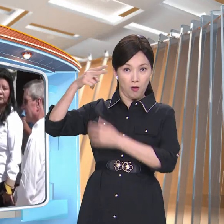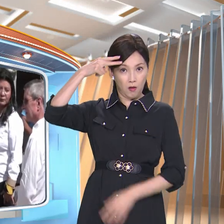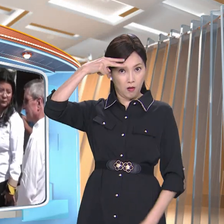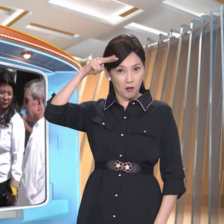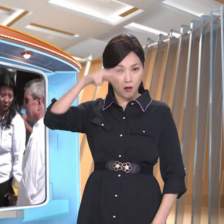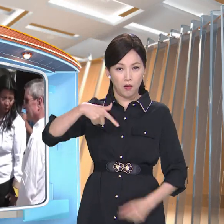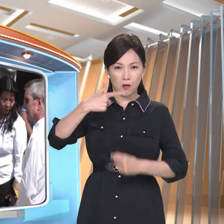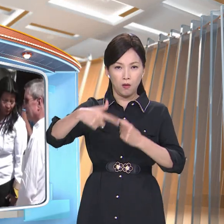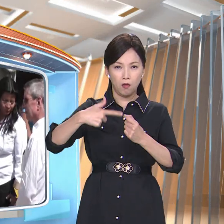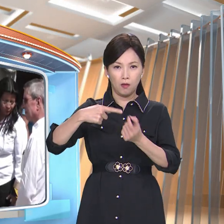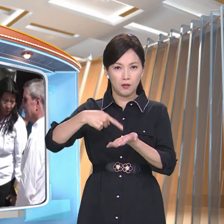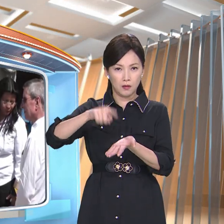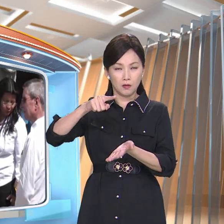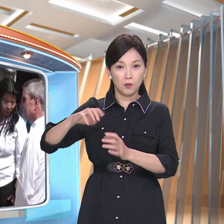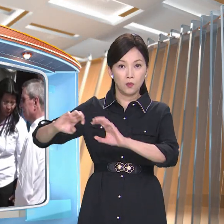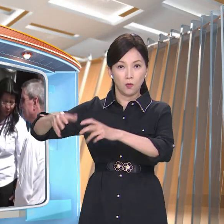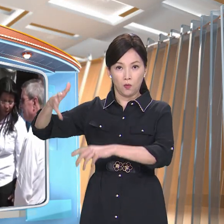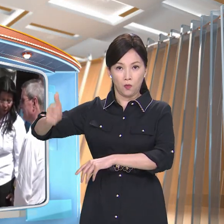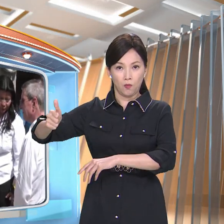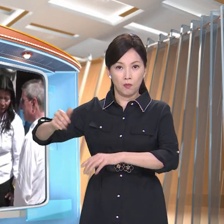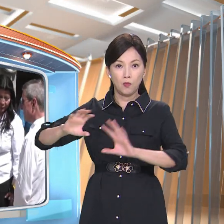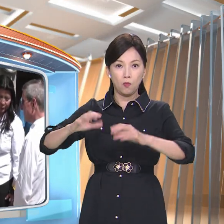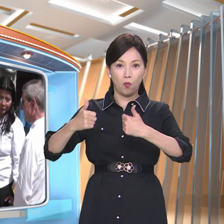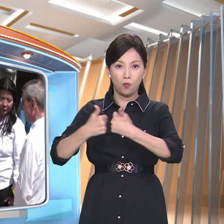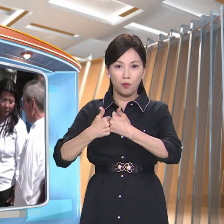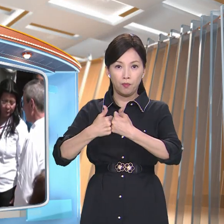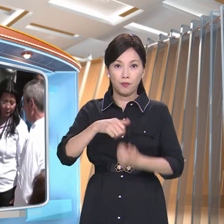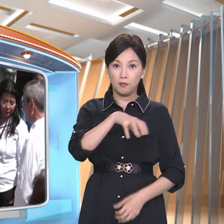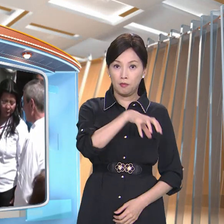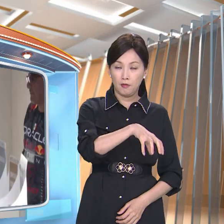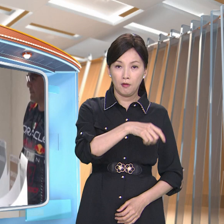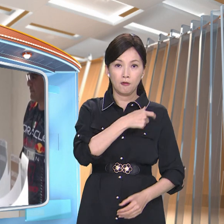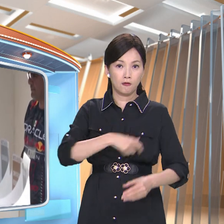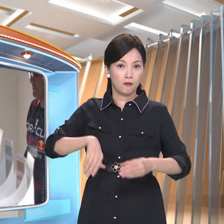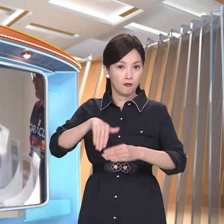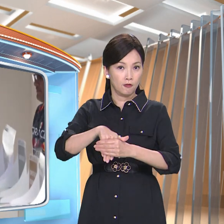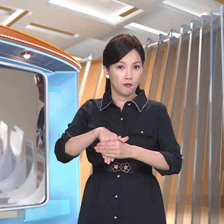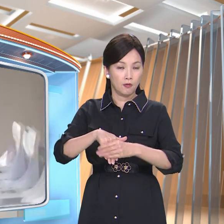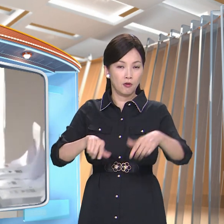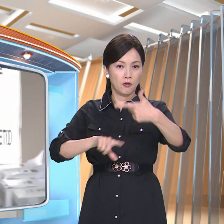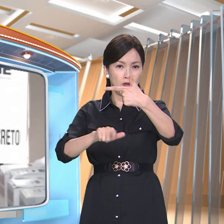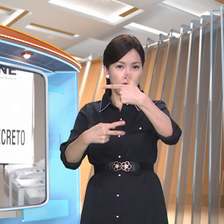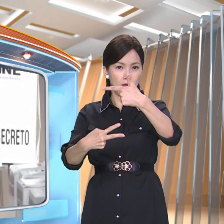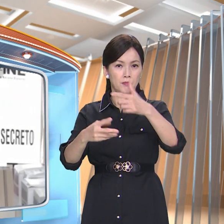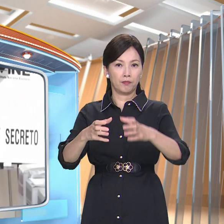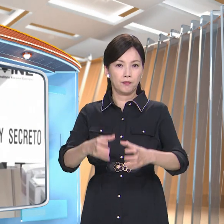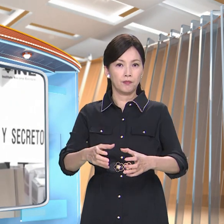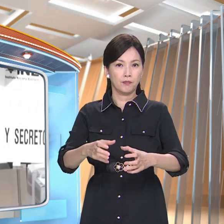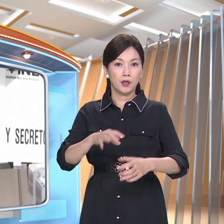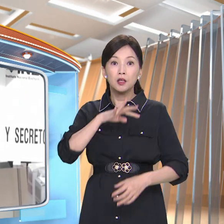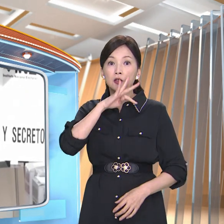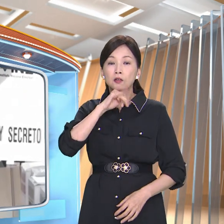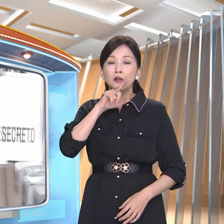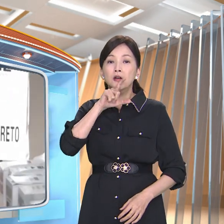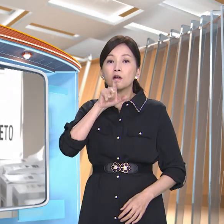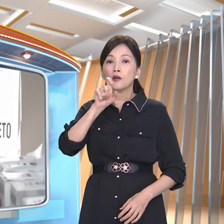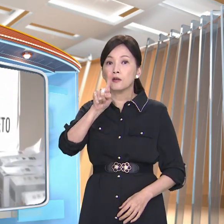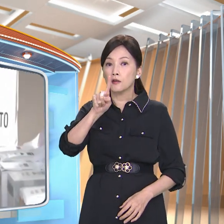墨西哥二号举行六年一度的总统、国会与地方选举，现年61岁